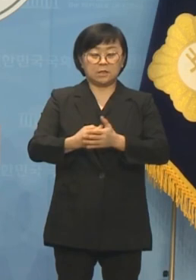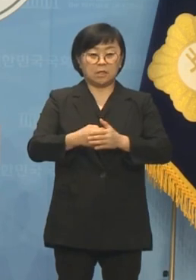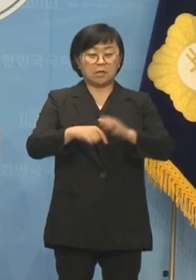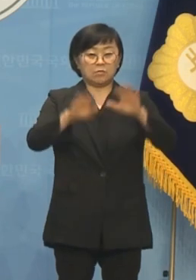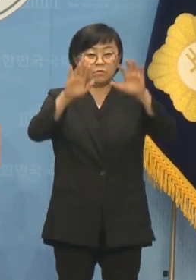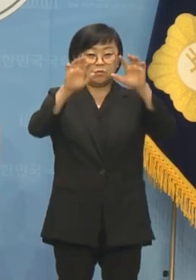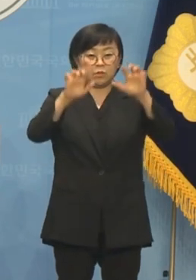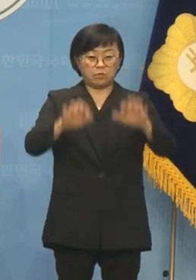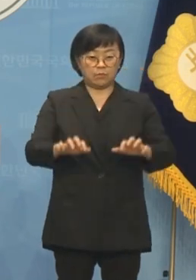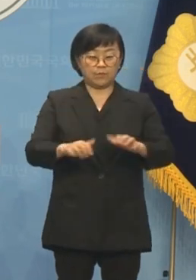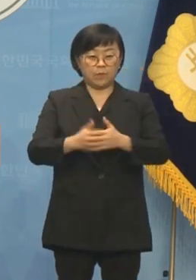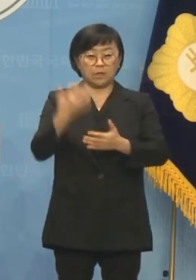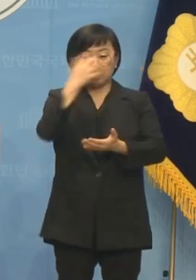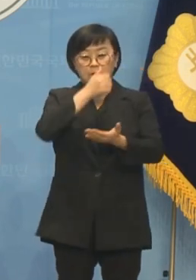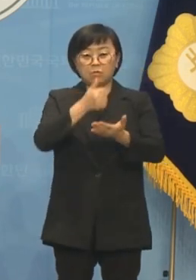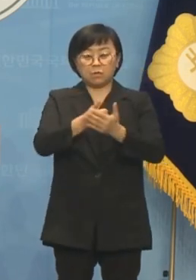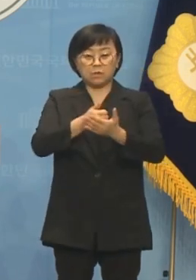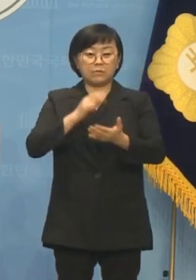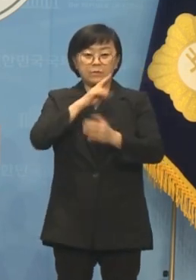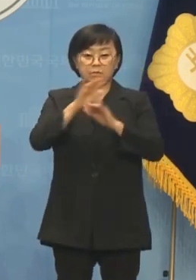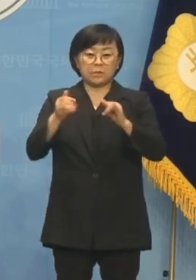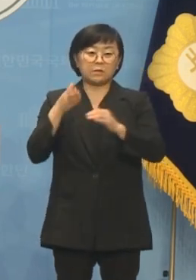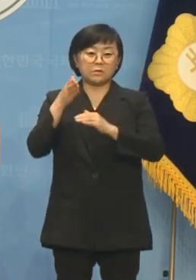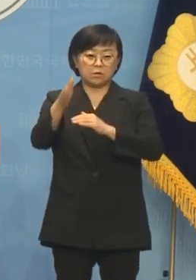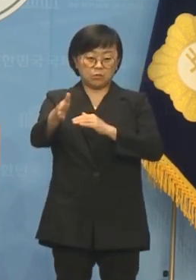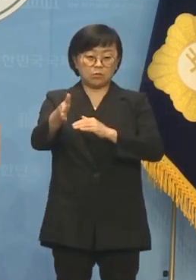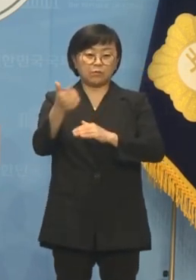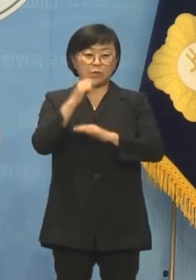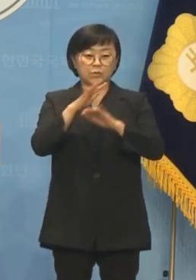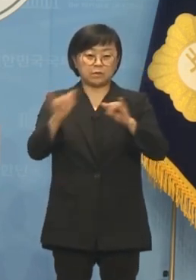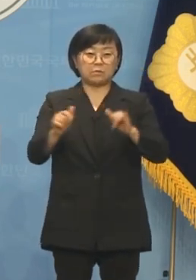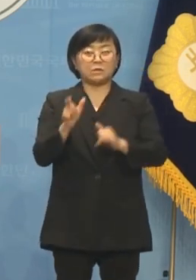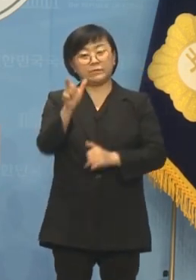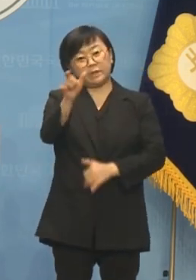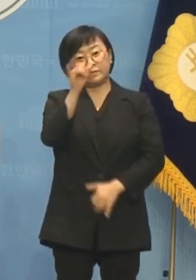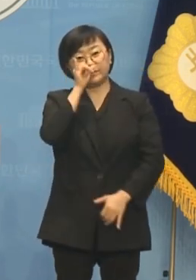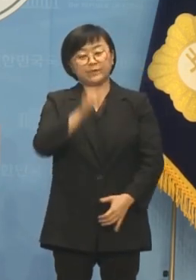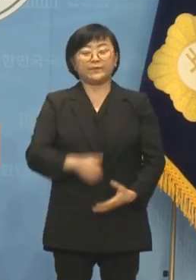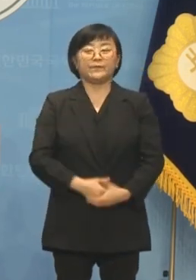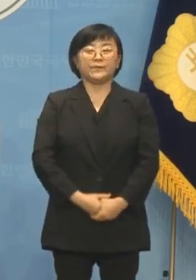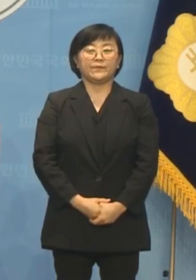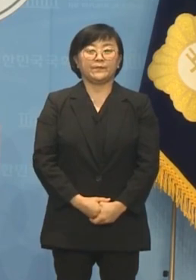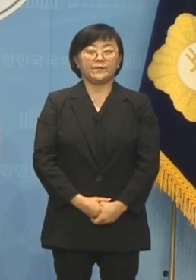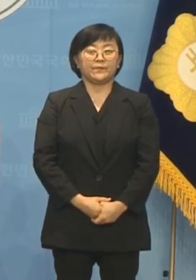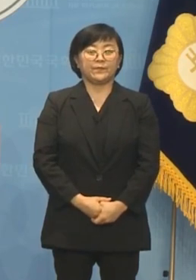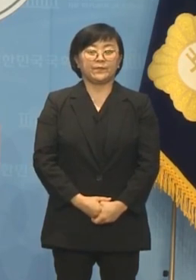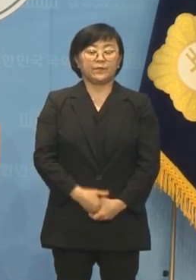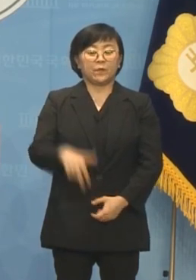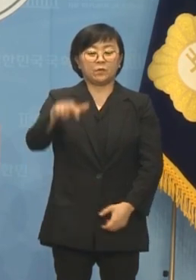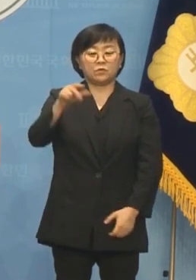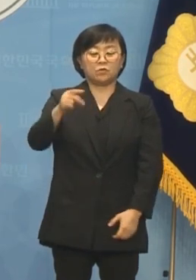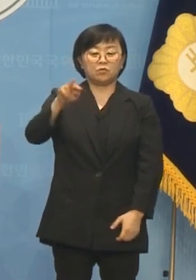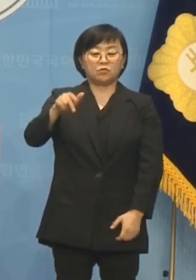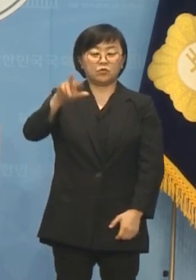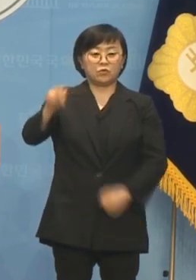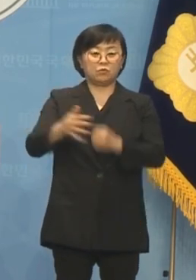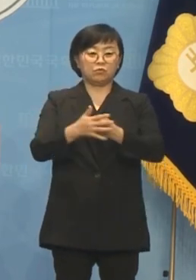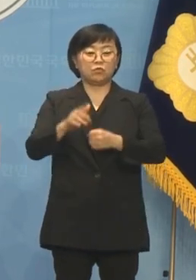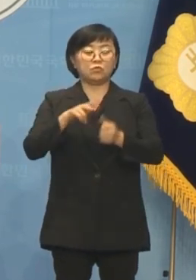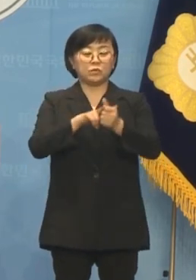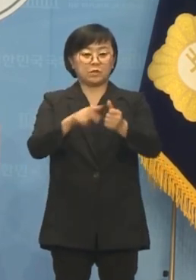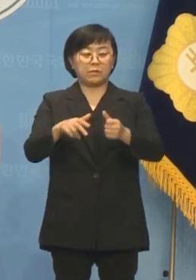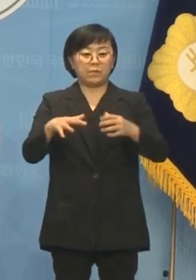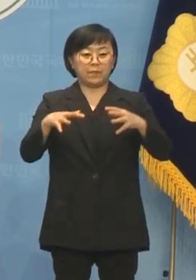통해 성범죄 피의자 전문 변호사임을 강조하고 있습니다. 조수진 후보자가 자랑하는